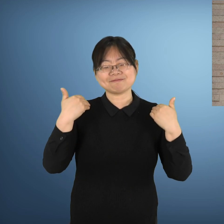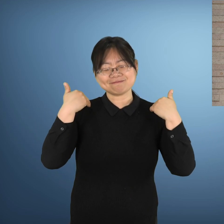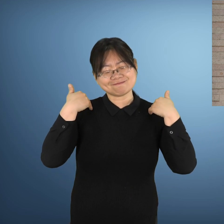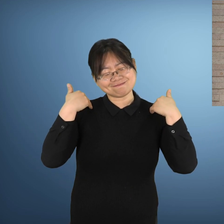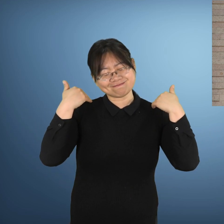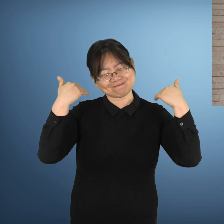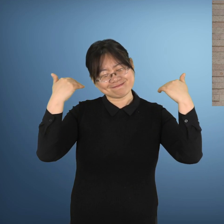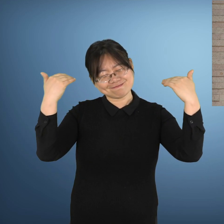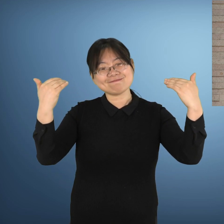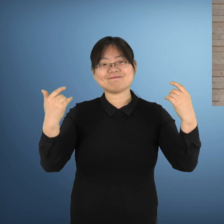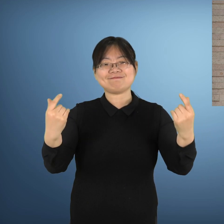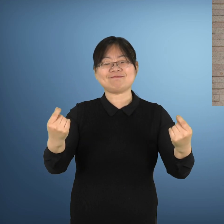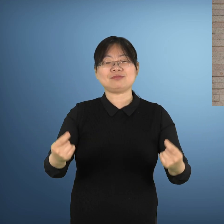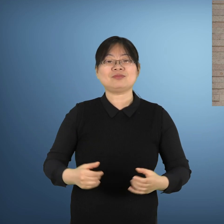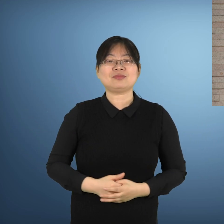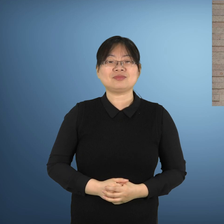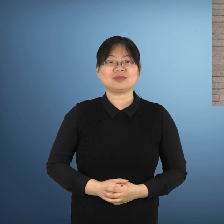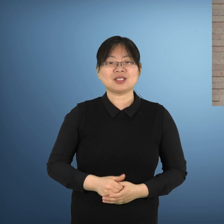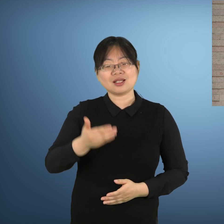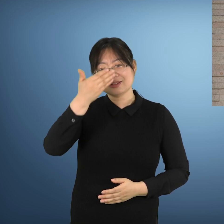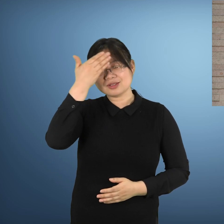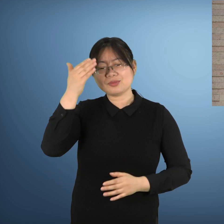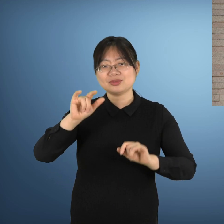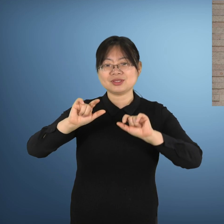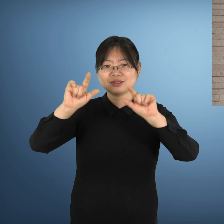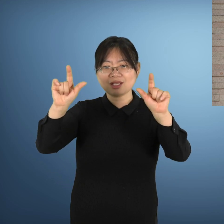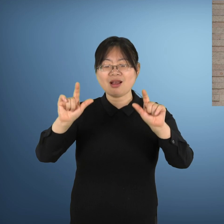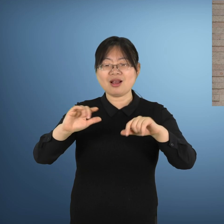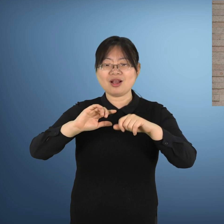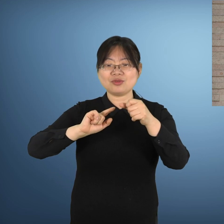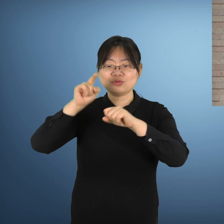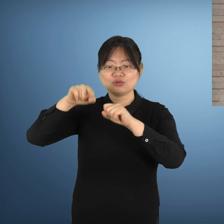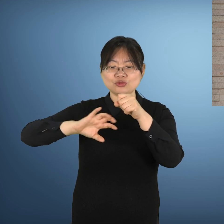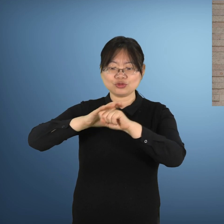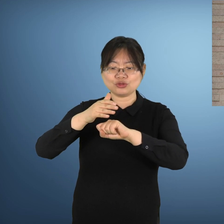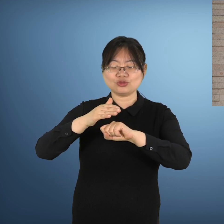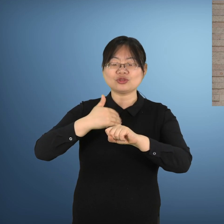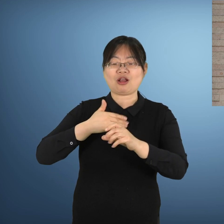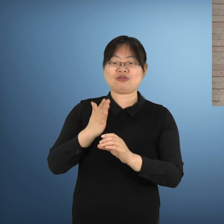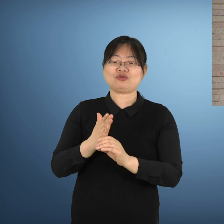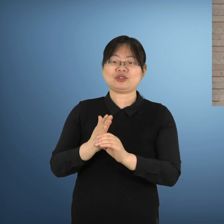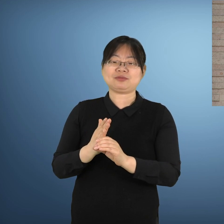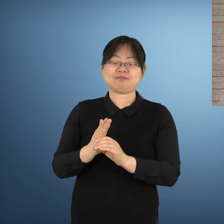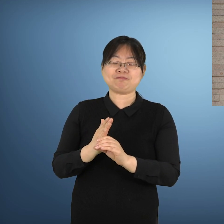성숙입니다. 젊은 날에는 우주가 다 자기 중심으로 돌아가죠.